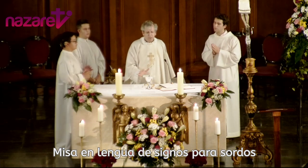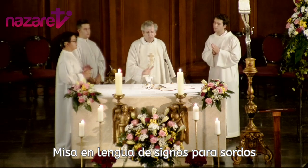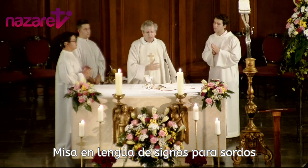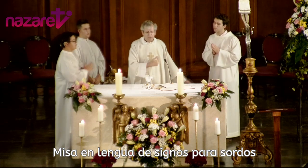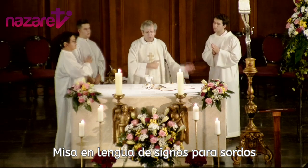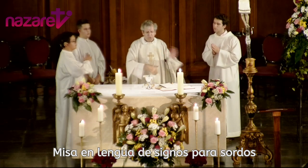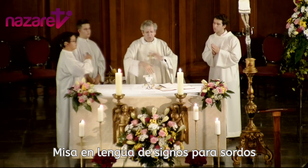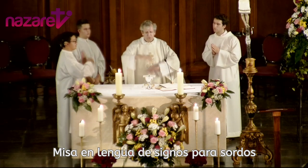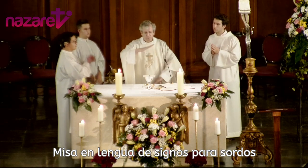universo.